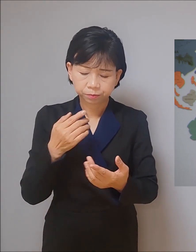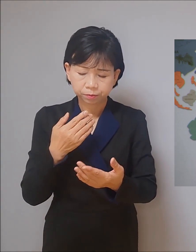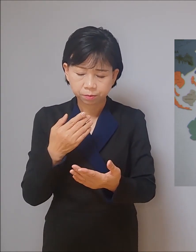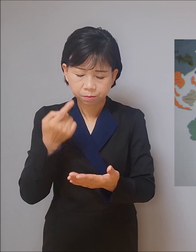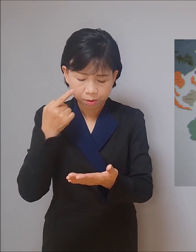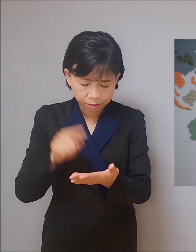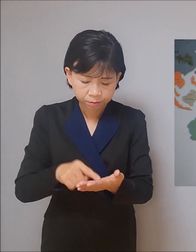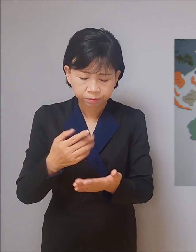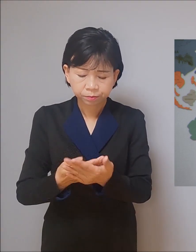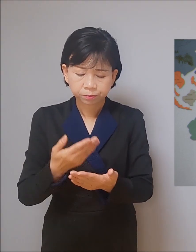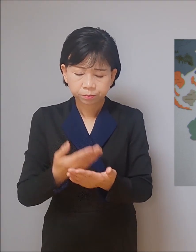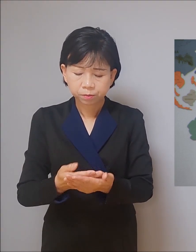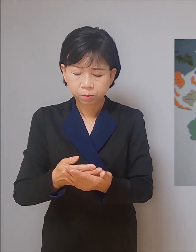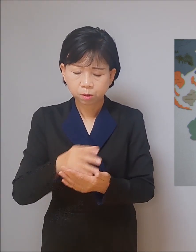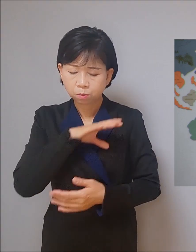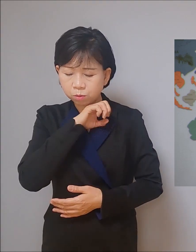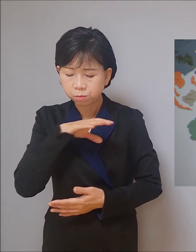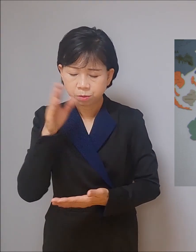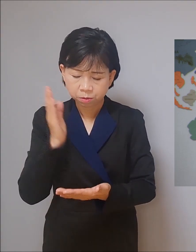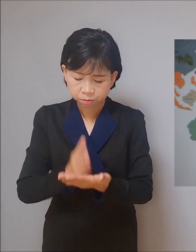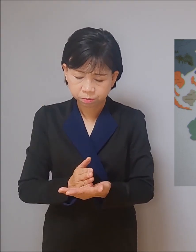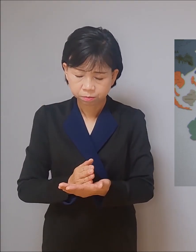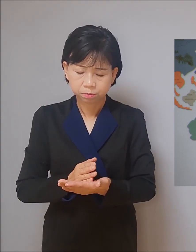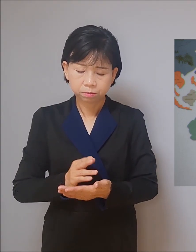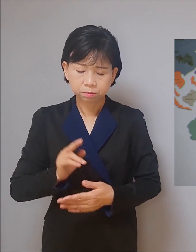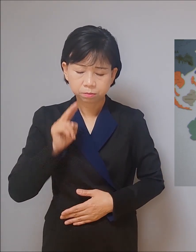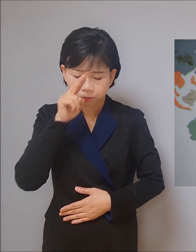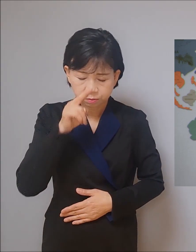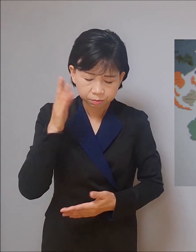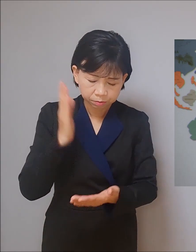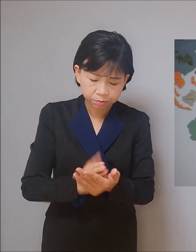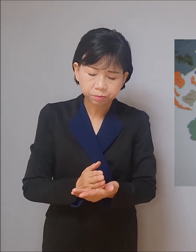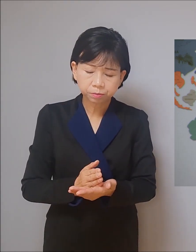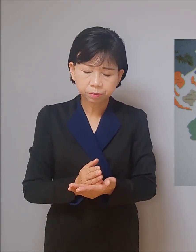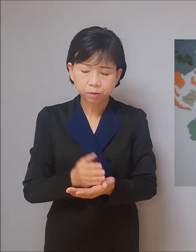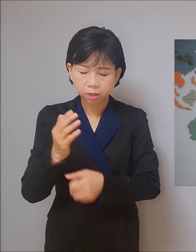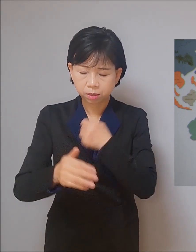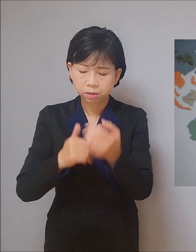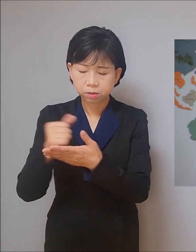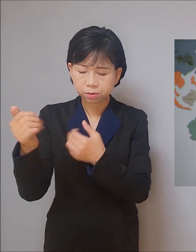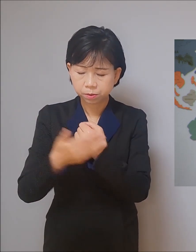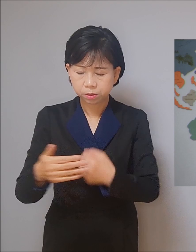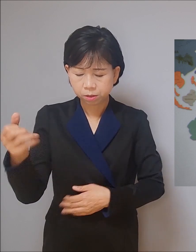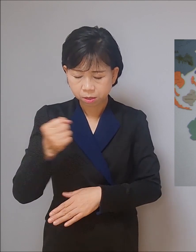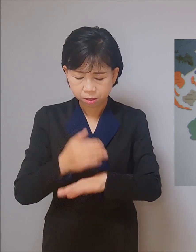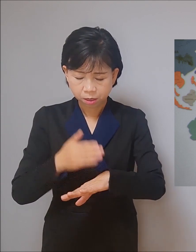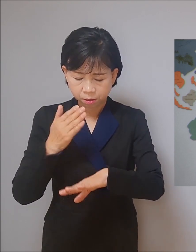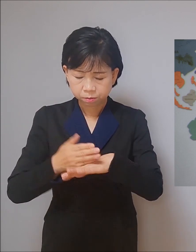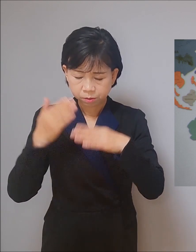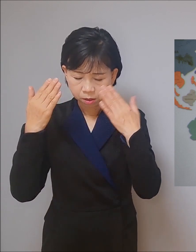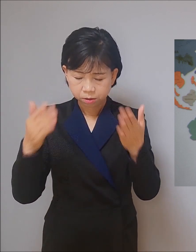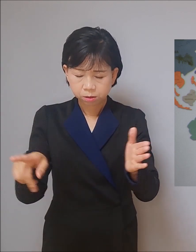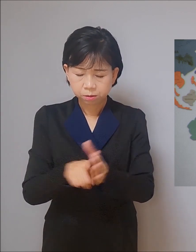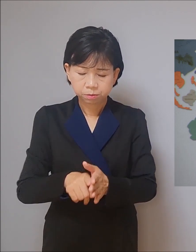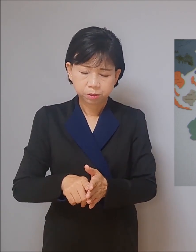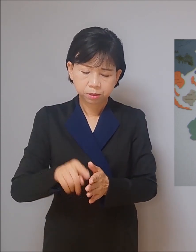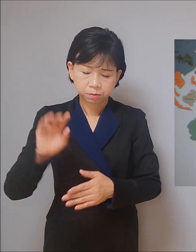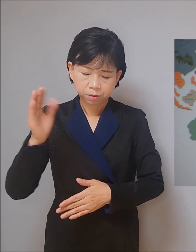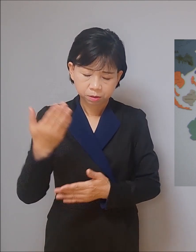주시옵소서. 불평과 원망보다는 시기와 다툼보다는 하나님의 은혜에 감사할 수 있는 우리의 믿음이 되게